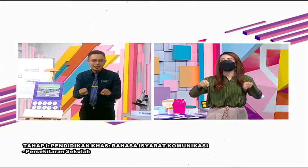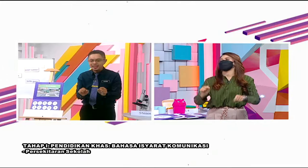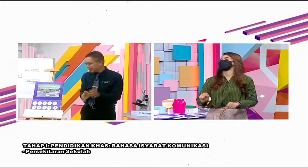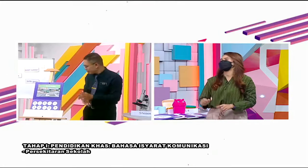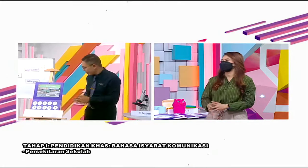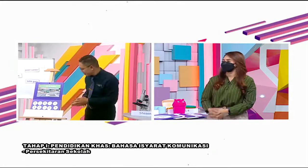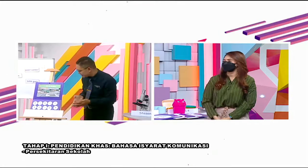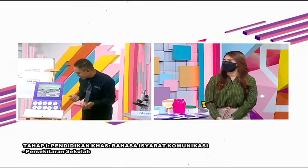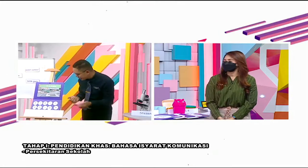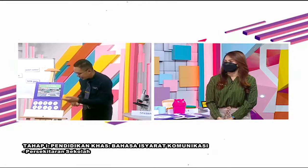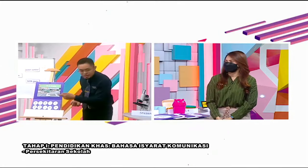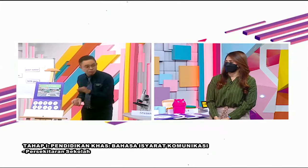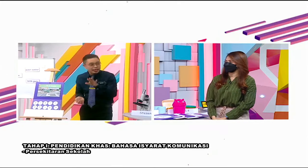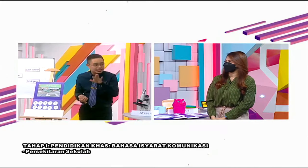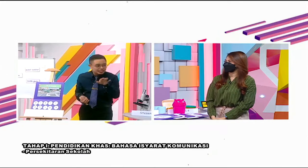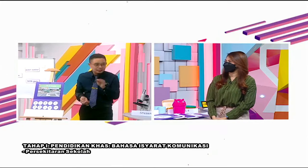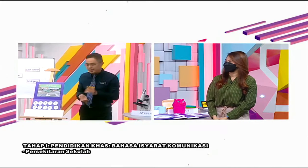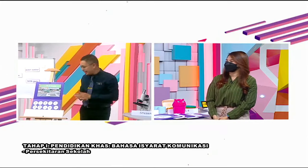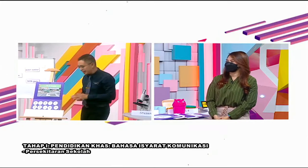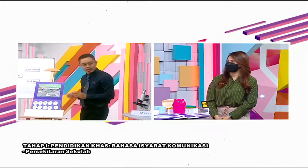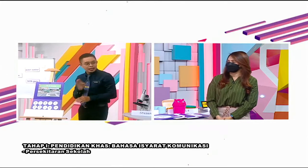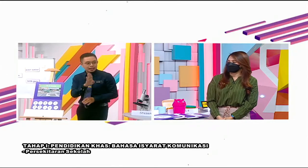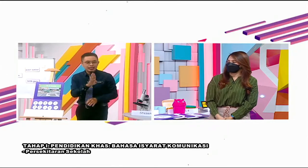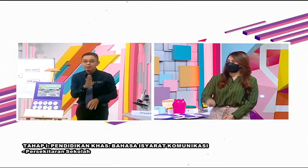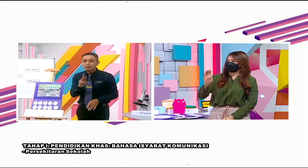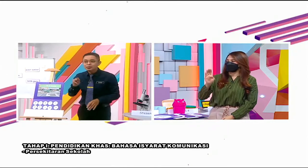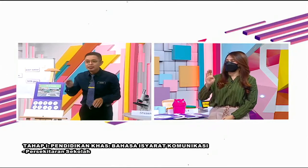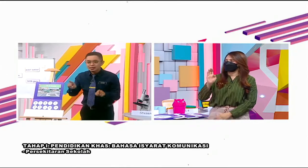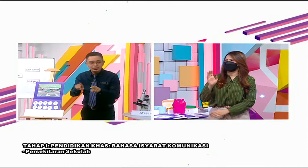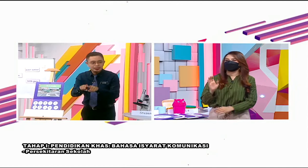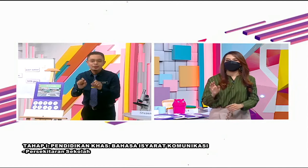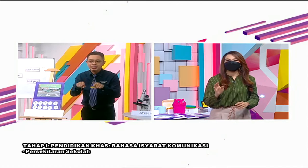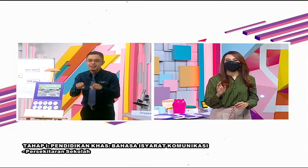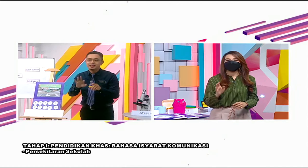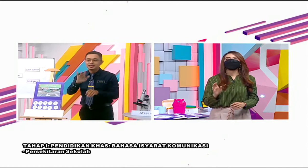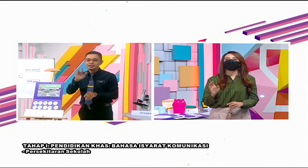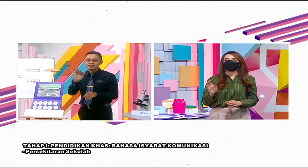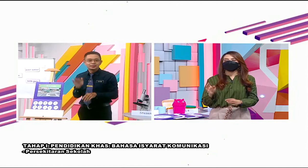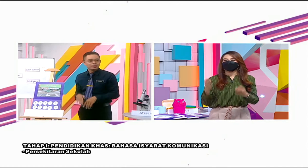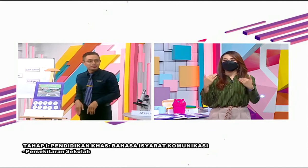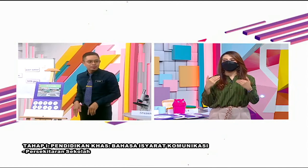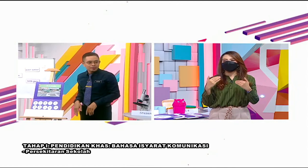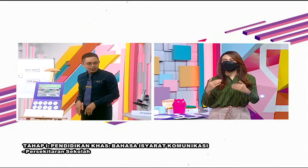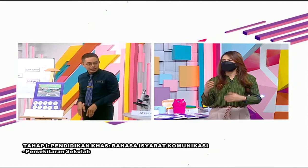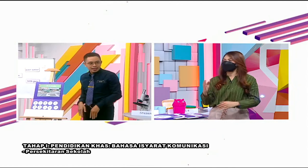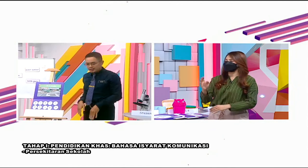Boleh. Okey, sekarang Kak Eli cuba eja bilik. Okey, murid-murid sama boleh eja. Kak Eli cuba ya.